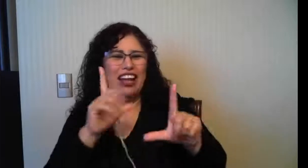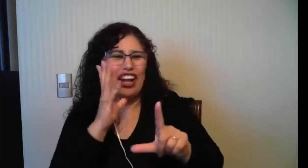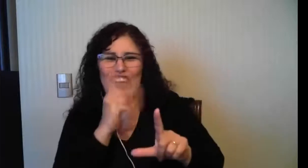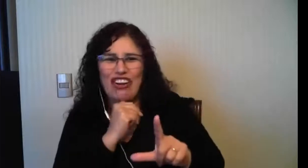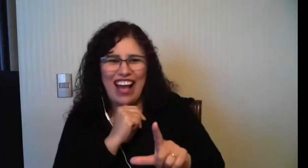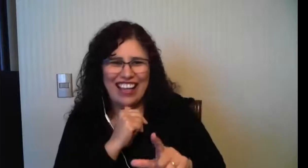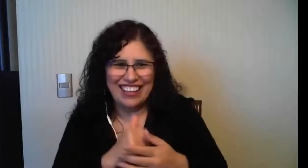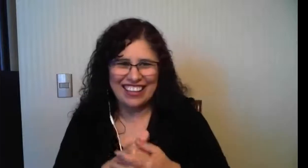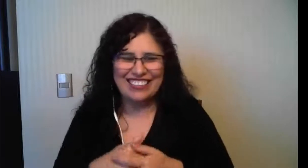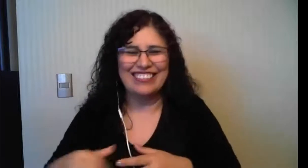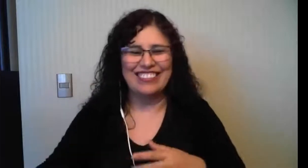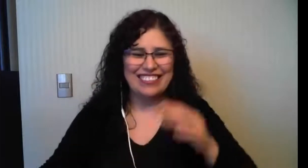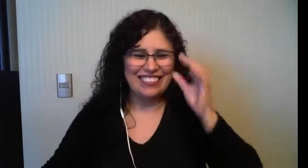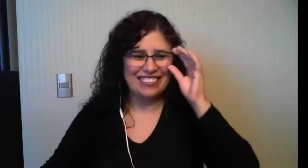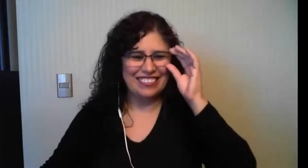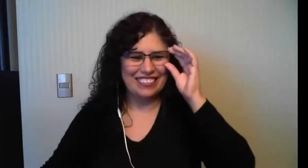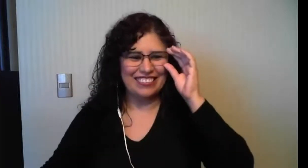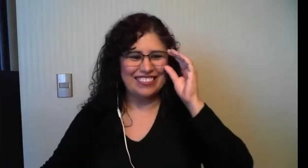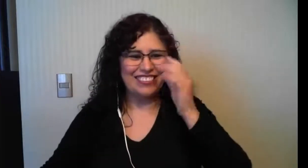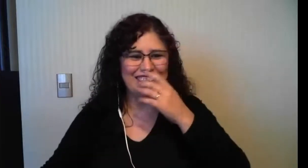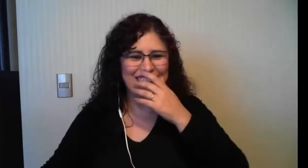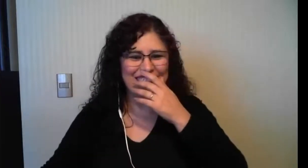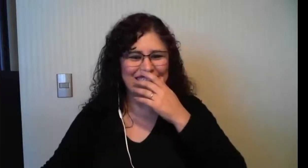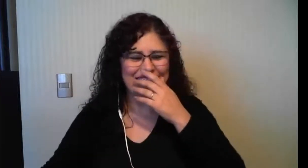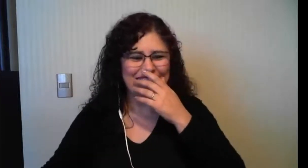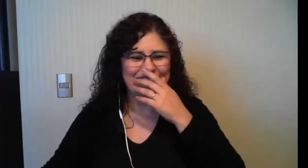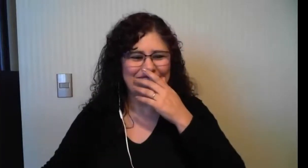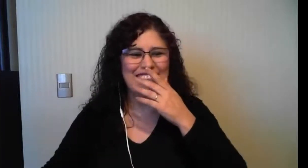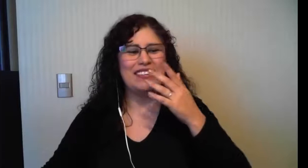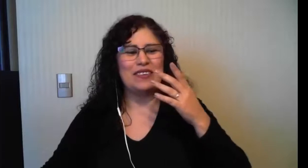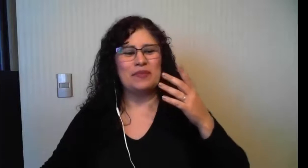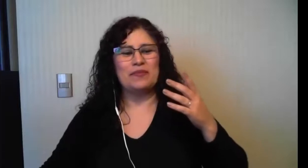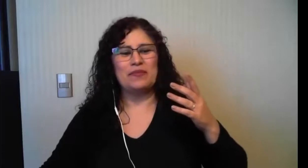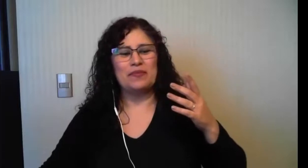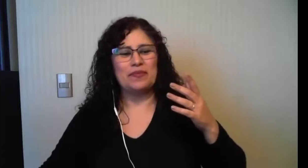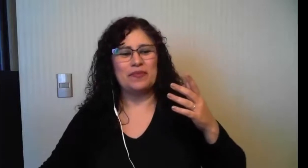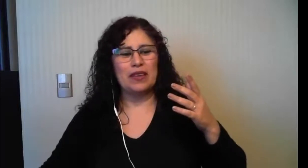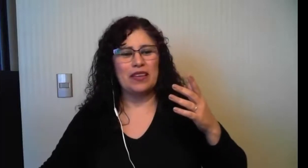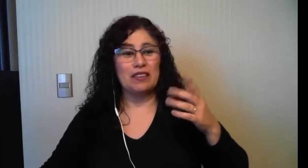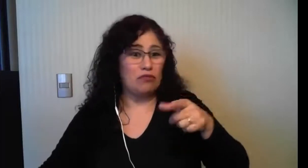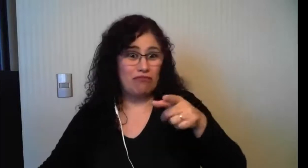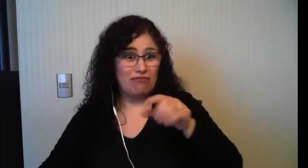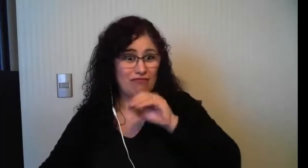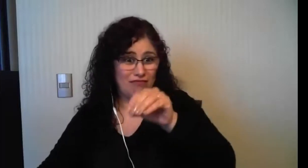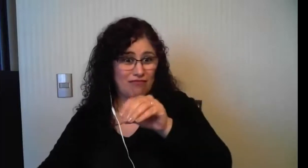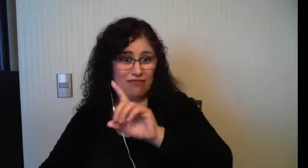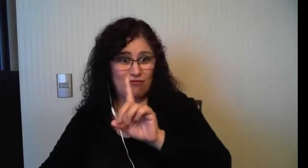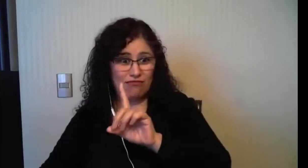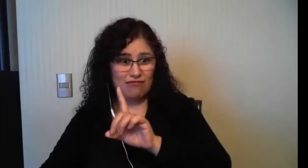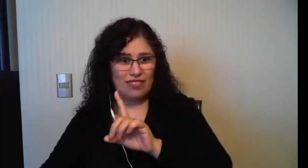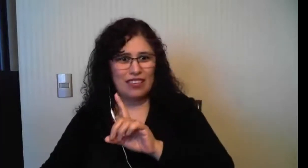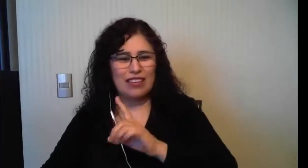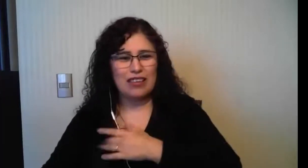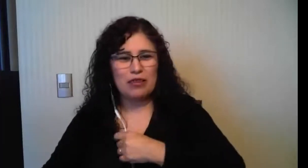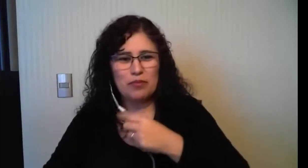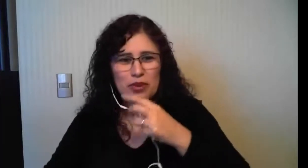cerebeloso, ¿cierto? Y que va a formar otra vía que se llama extrapiramidal, ¿de acuerdo? Ambas vías,